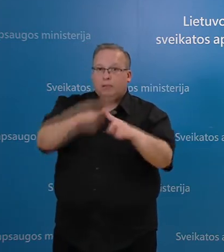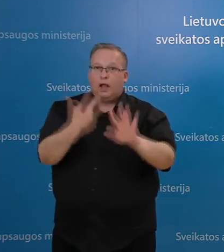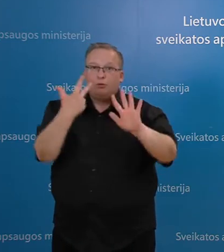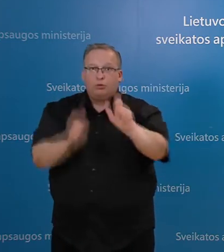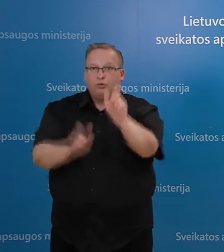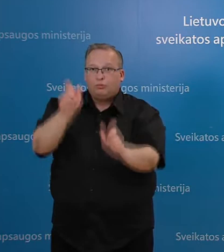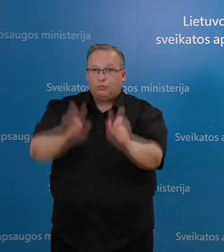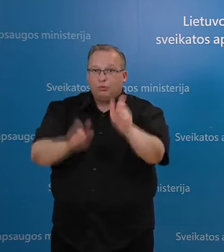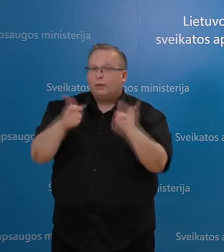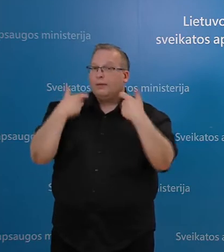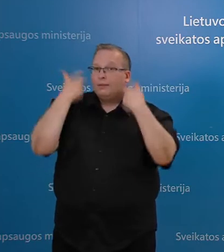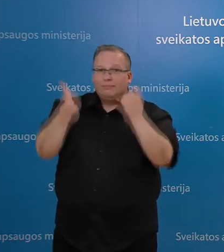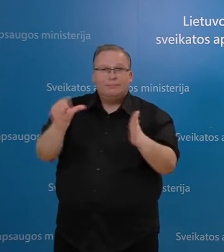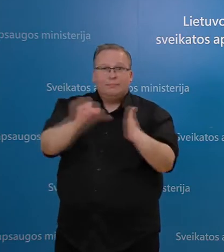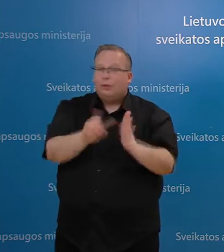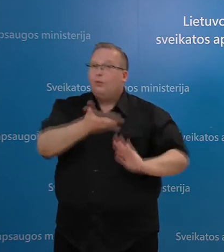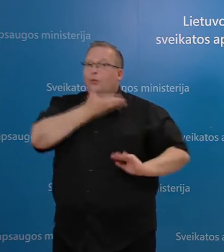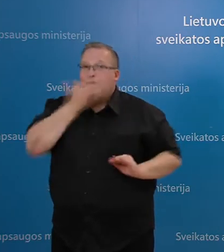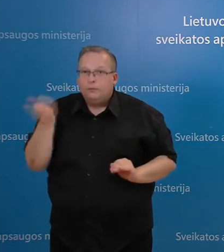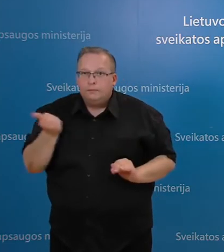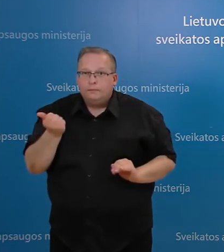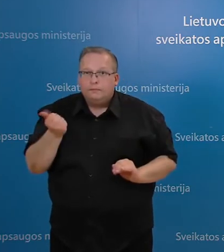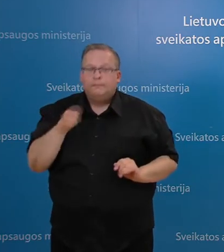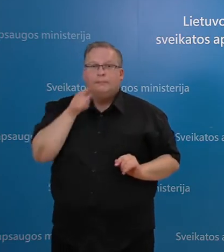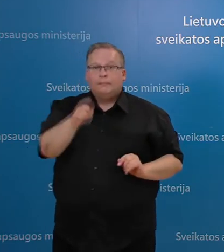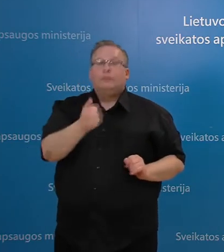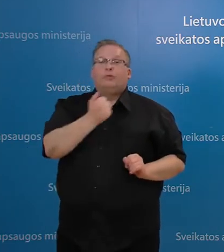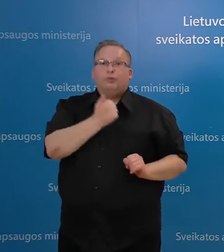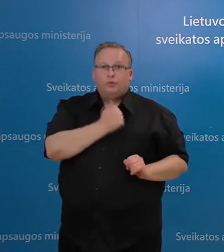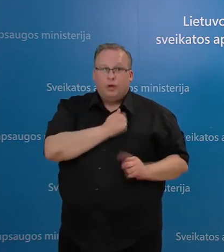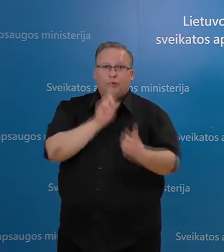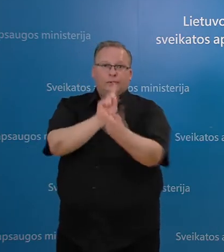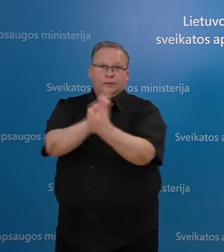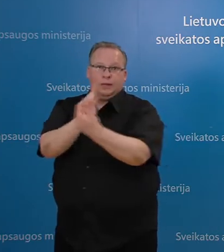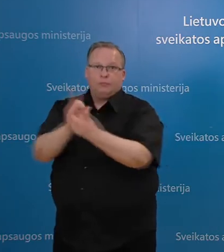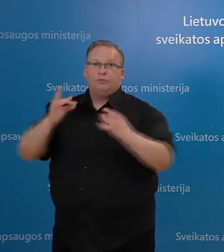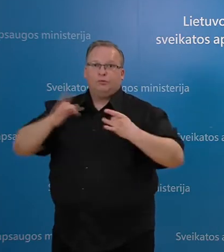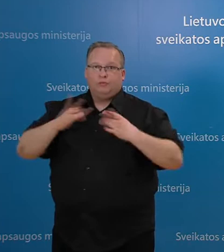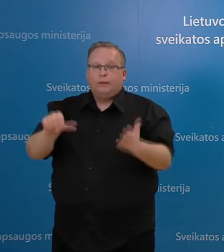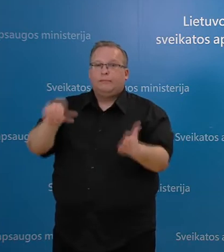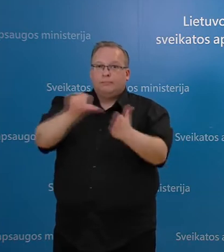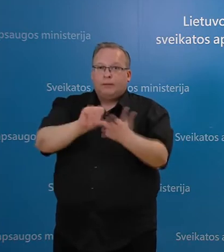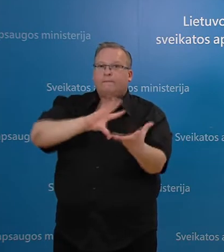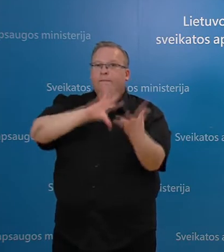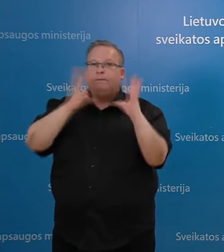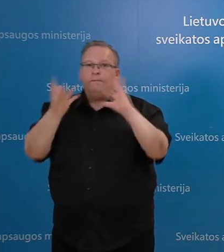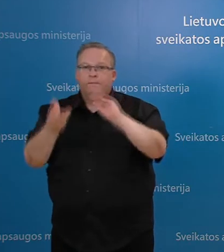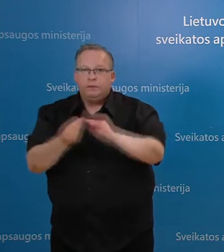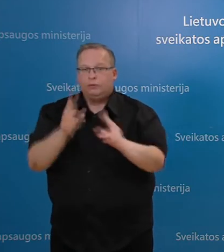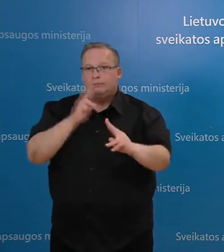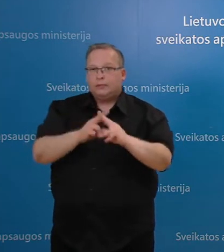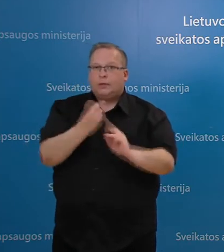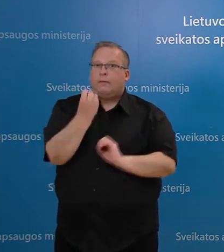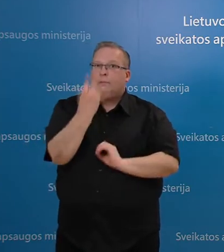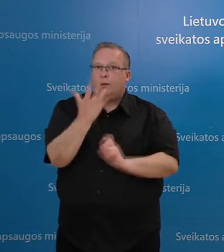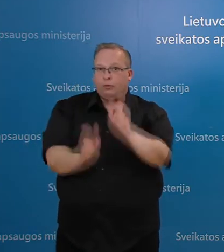kurie gimtadienyje nedalyvavo, jie tiesiog turėjo sąlytį su šventės dalyviais. Taigi iš viso serga